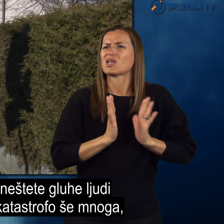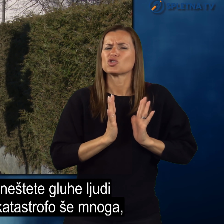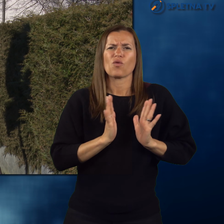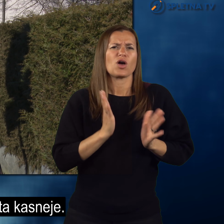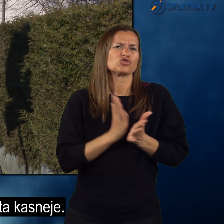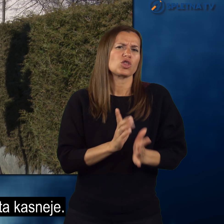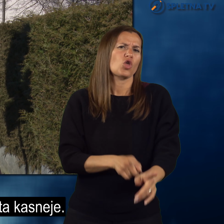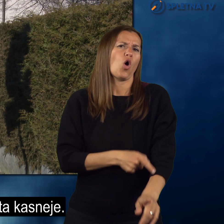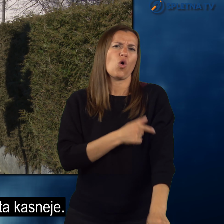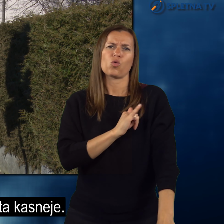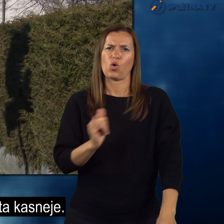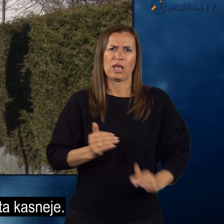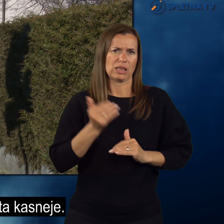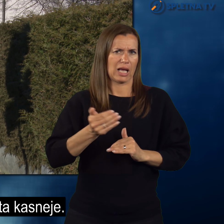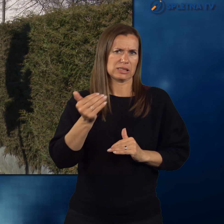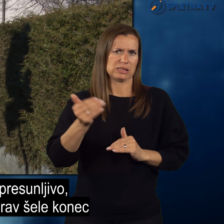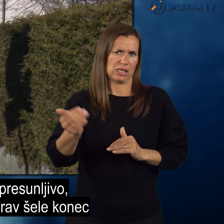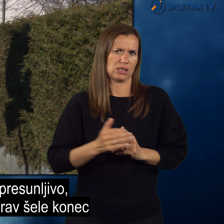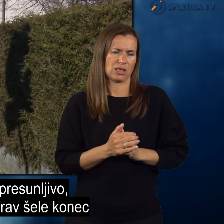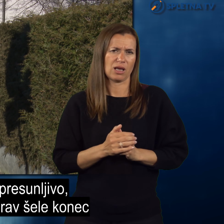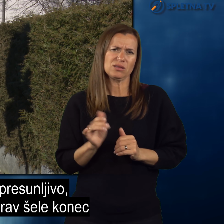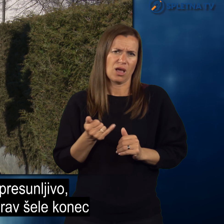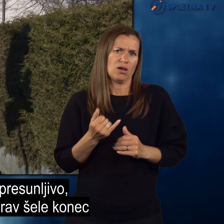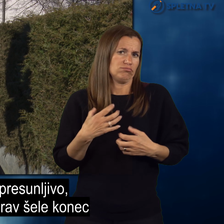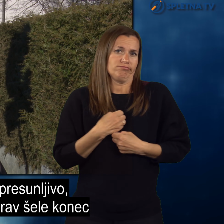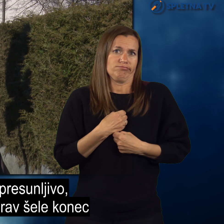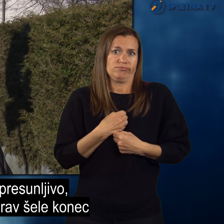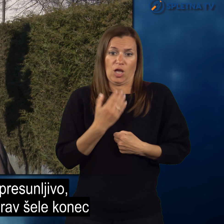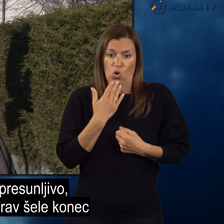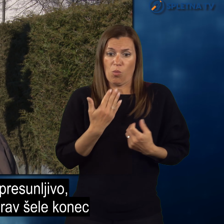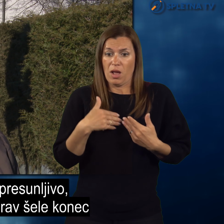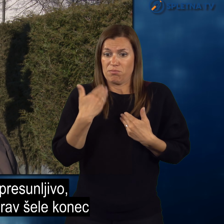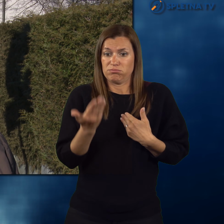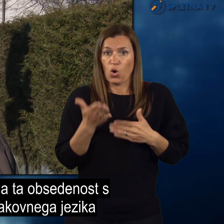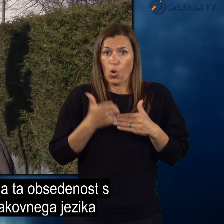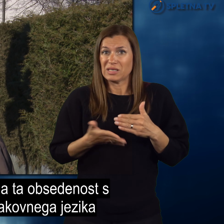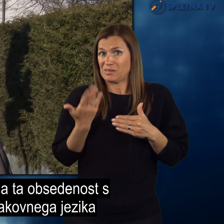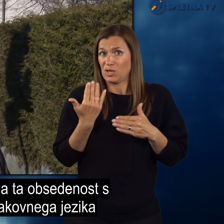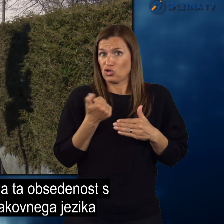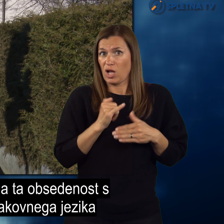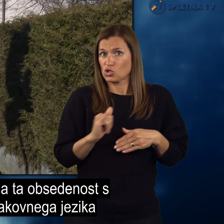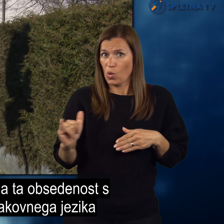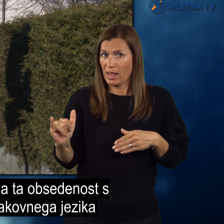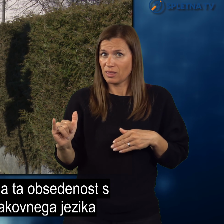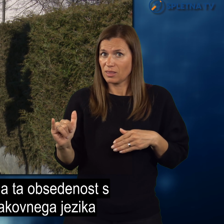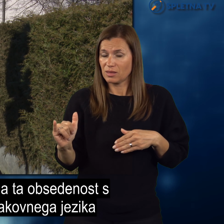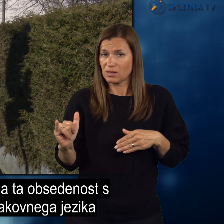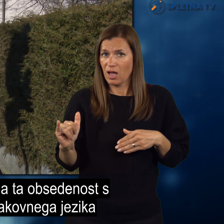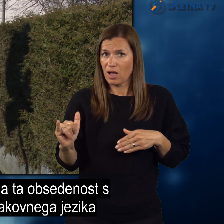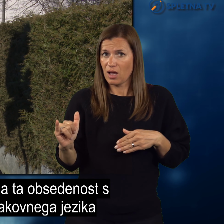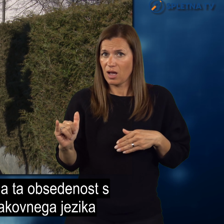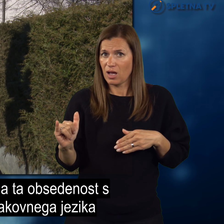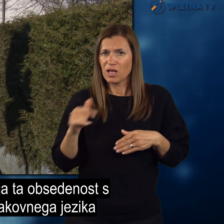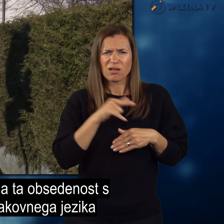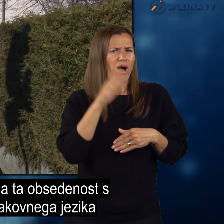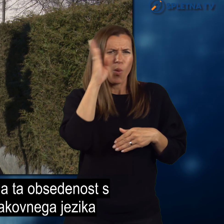še mnoga leta kasneje. In je prav presunljivo, da pravzaprav šele v konec prejšnjega stoletja